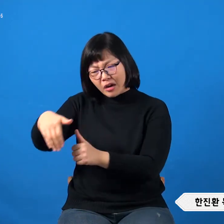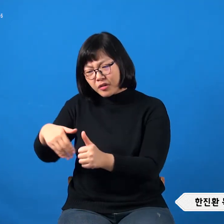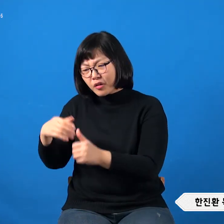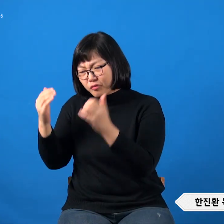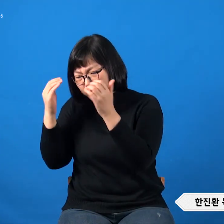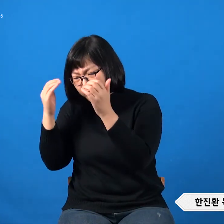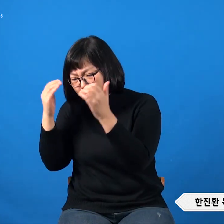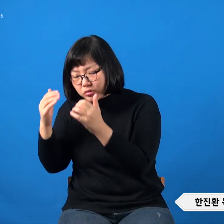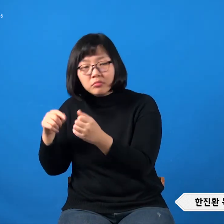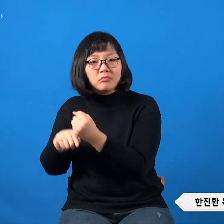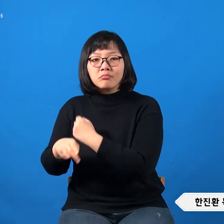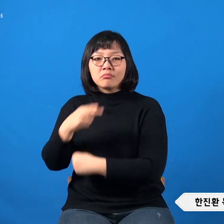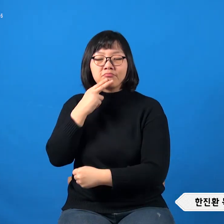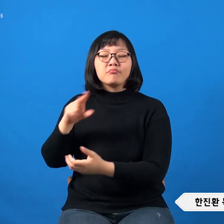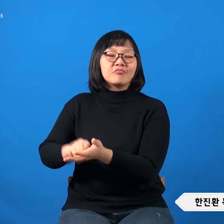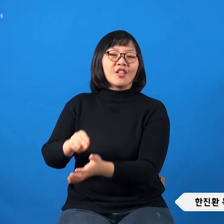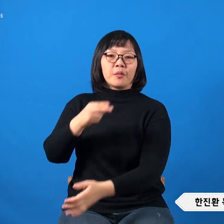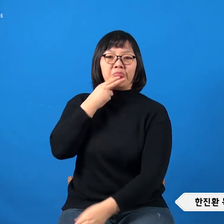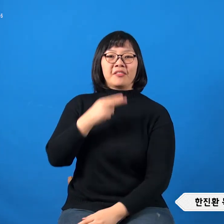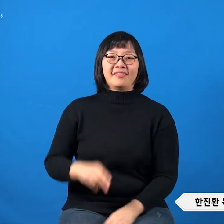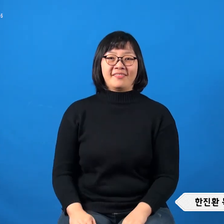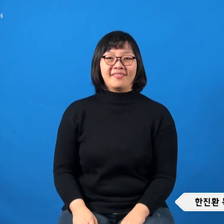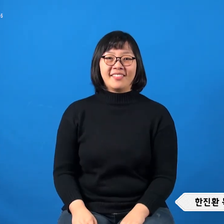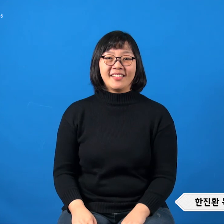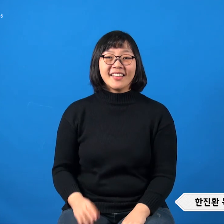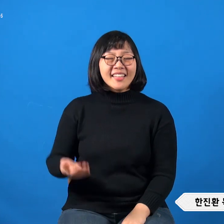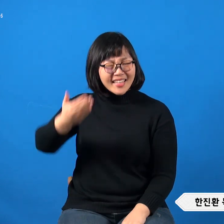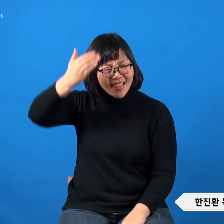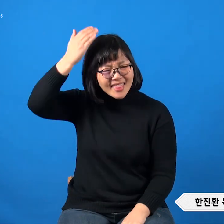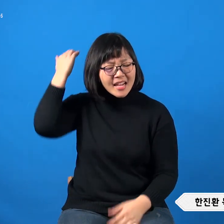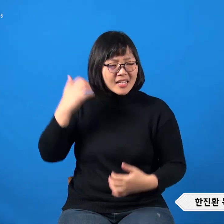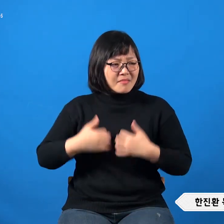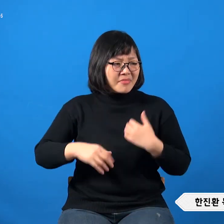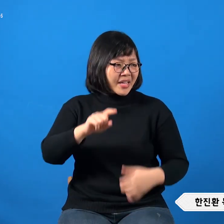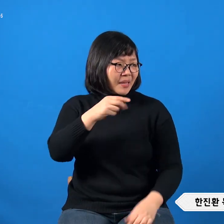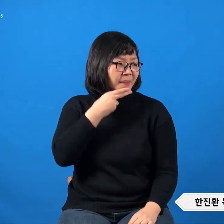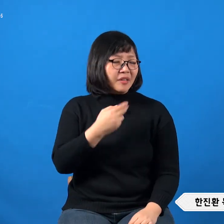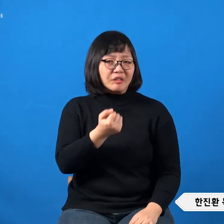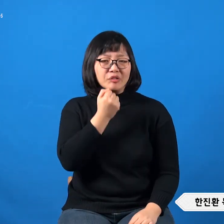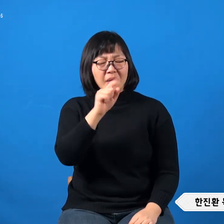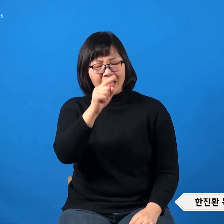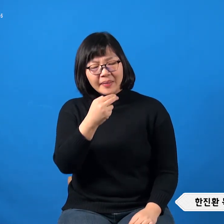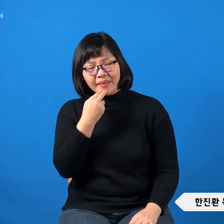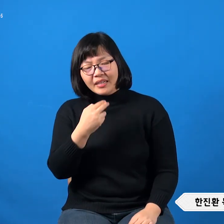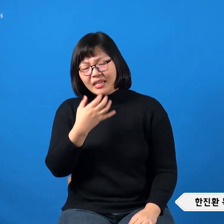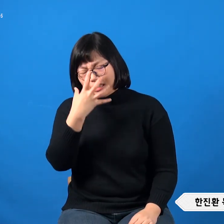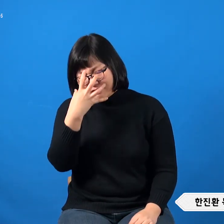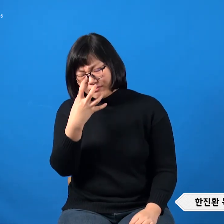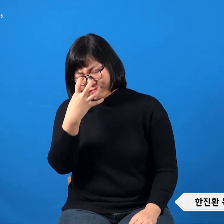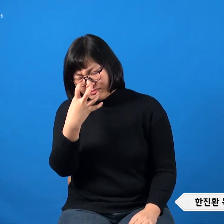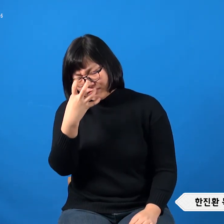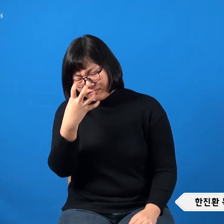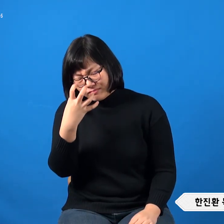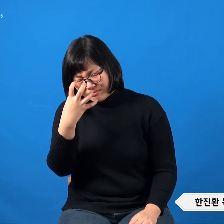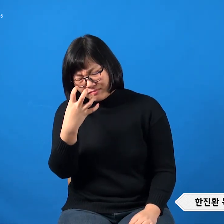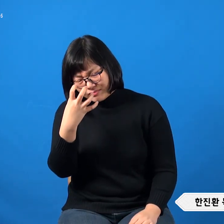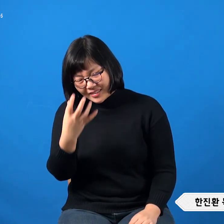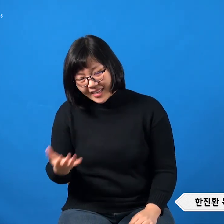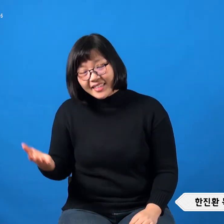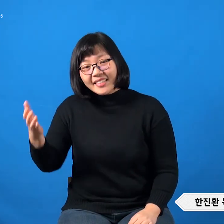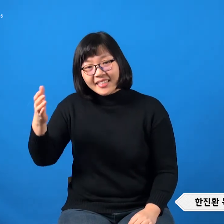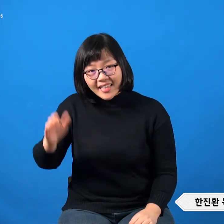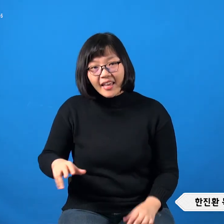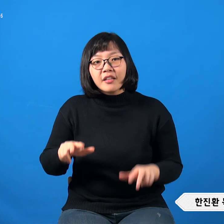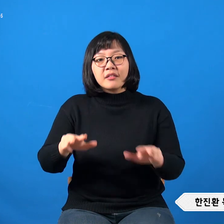세상 불행을 혼자 끌어안고 사는 사람처럼 그렇게 살던 집사님이 이제는 세상 행복을 혼자 끌어안고 사는 사람처럼,